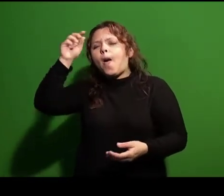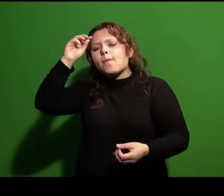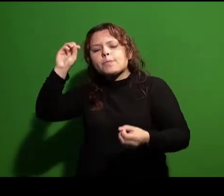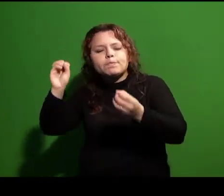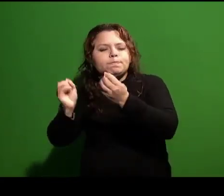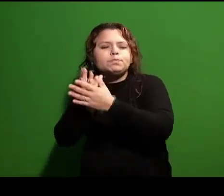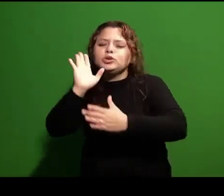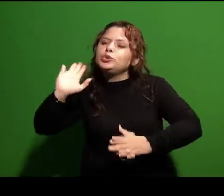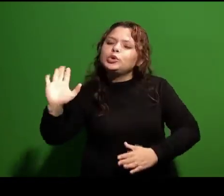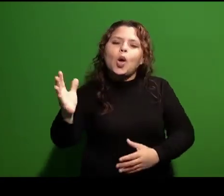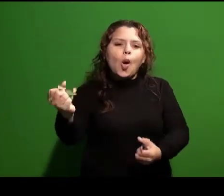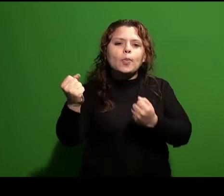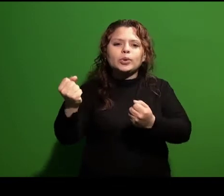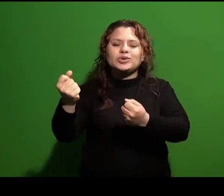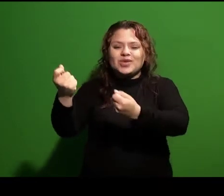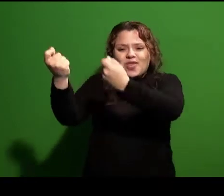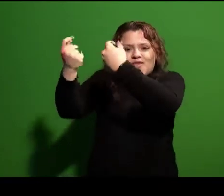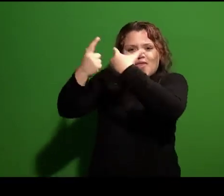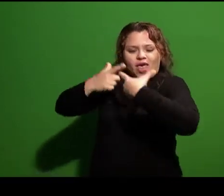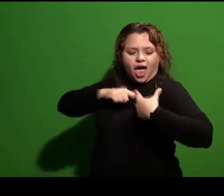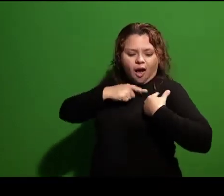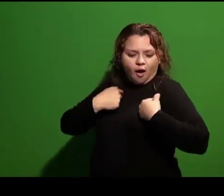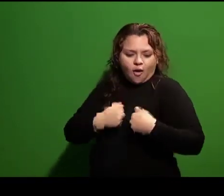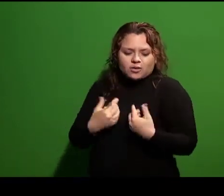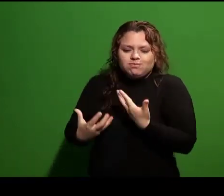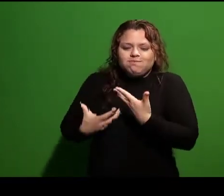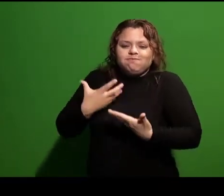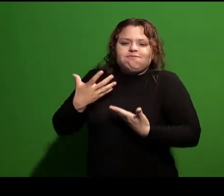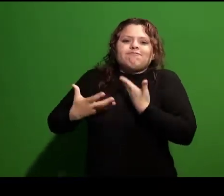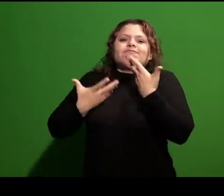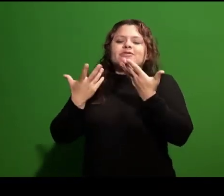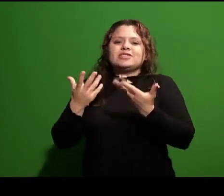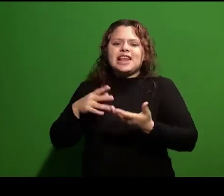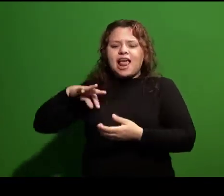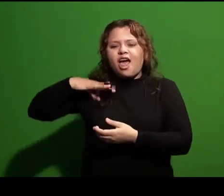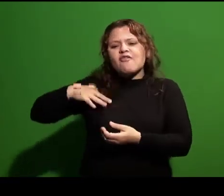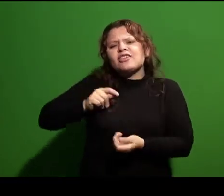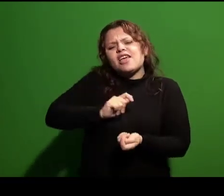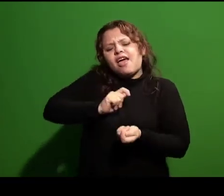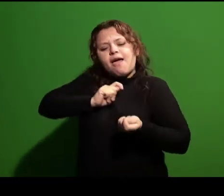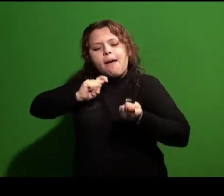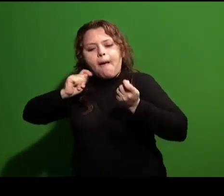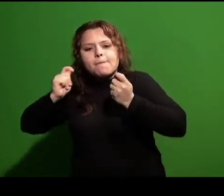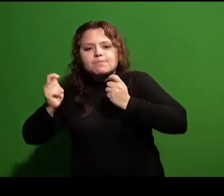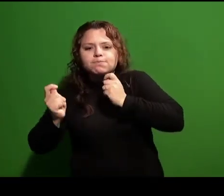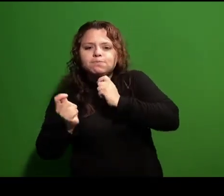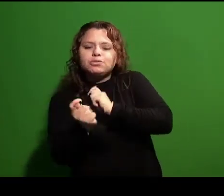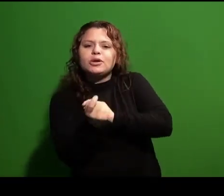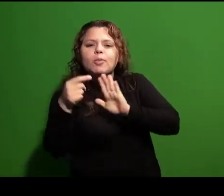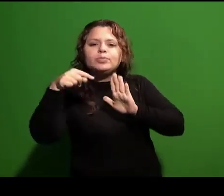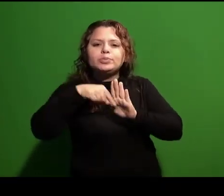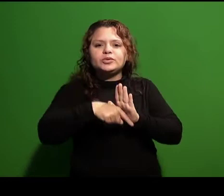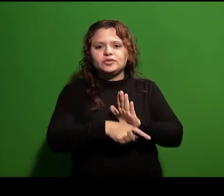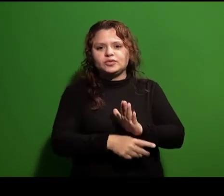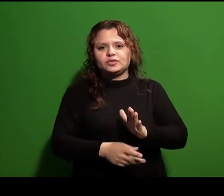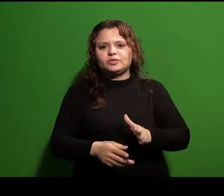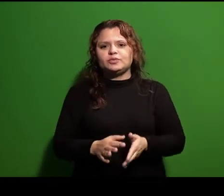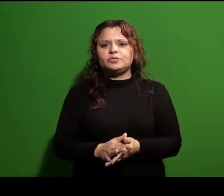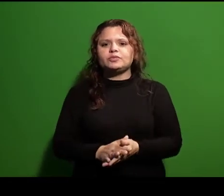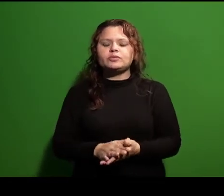puede recrear nuevos anhelos espirituales en nuestros corazones, puede transformar nuestras vidas espirituales.